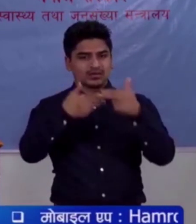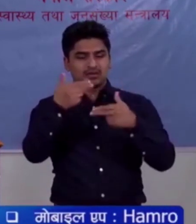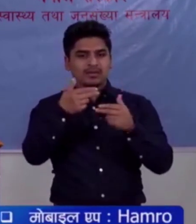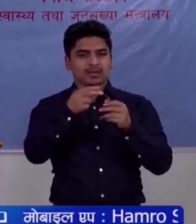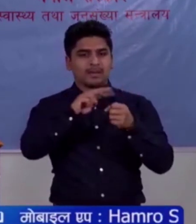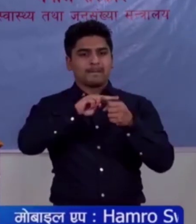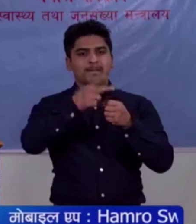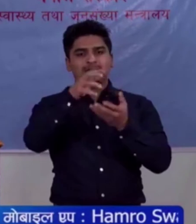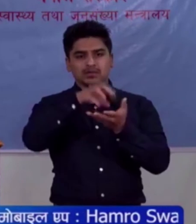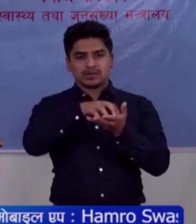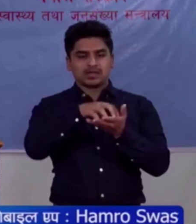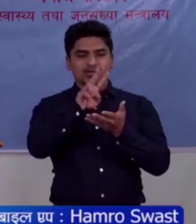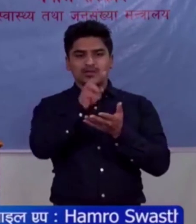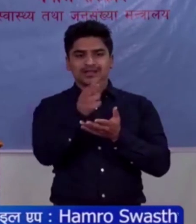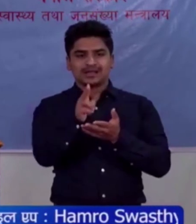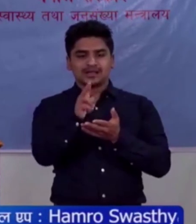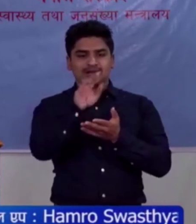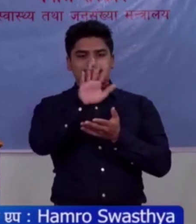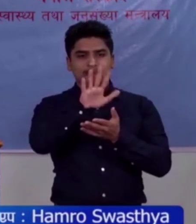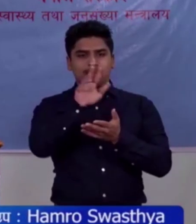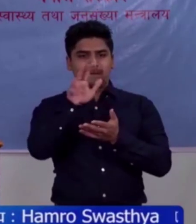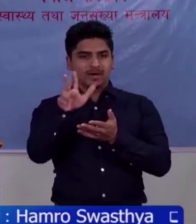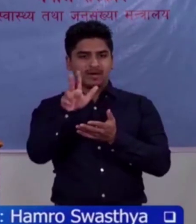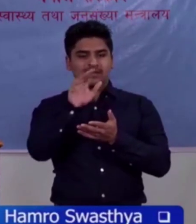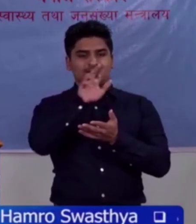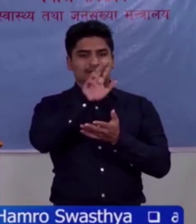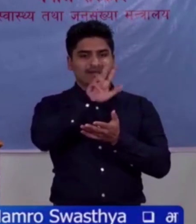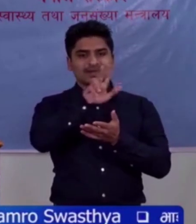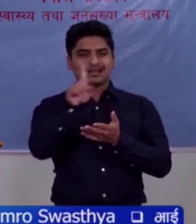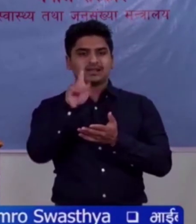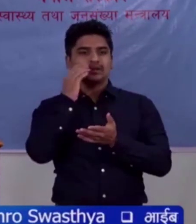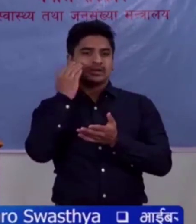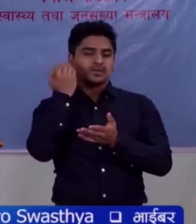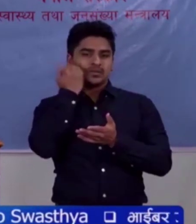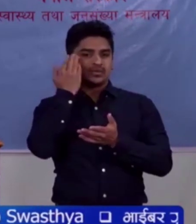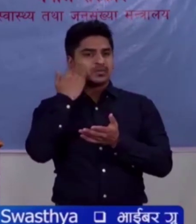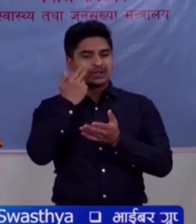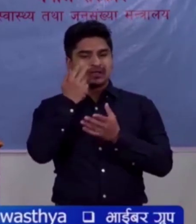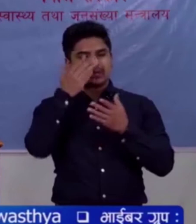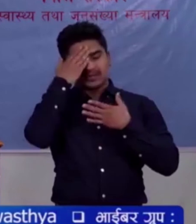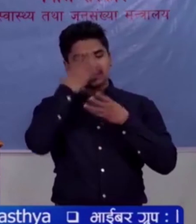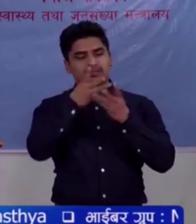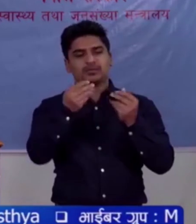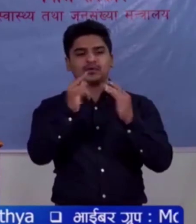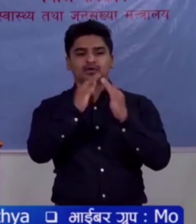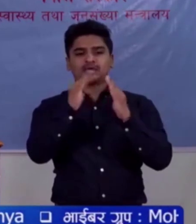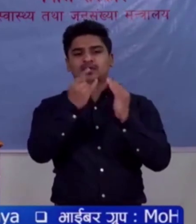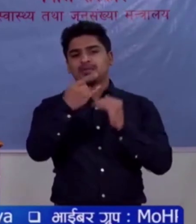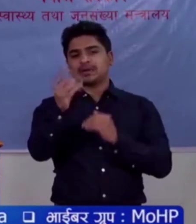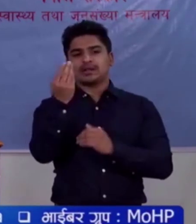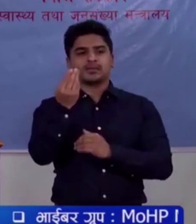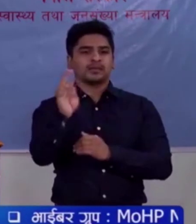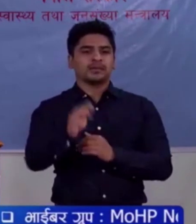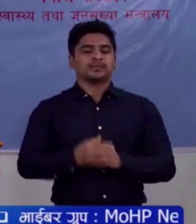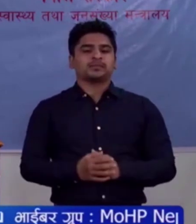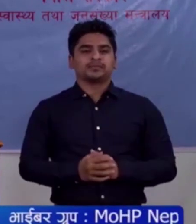कोरोना संक्रमित पूर्ण रूपमा स्वस्थ भएको र पाटन अस्पतालबाट डिस्चार्ज गरिएको बताउनुभयो। उहाँका अनुसार